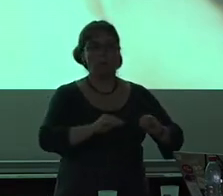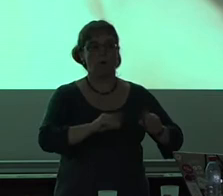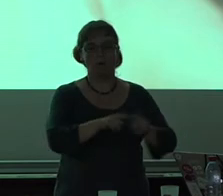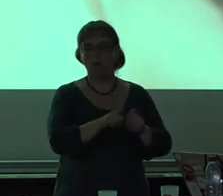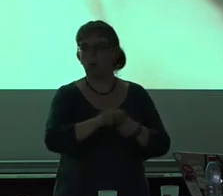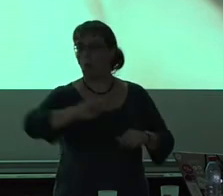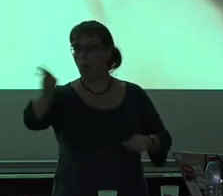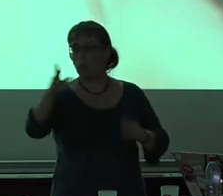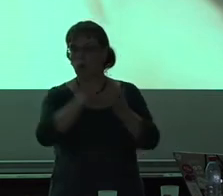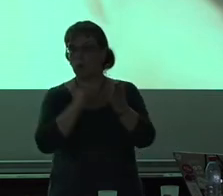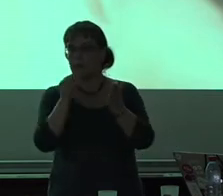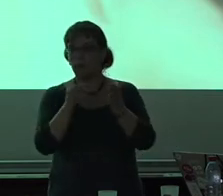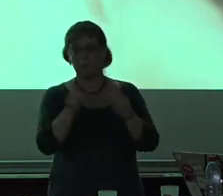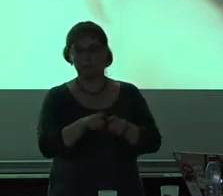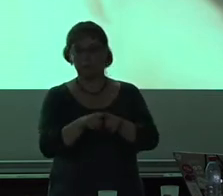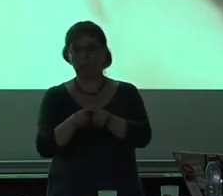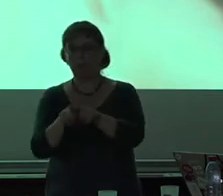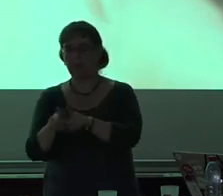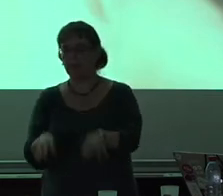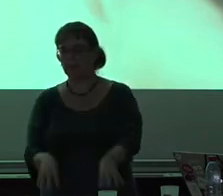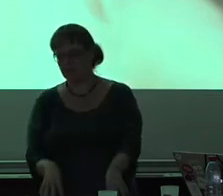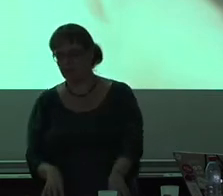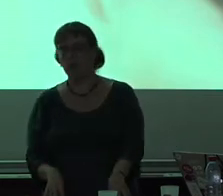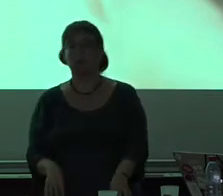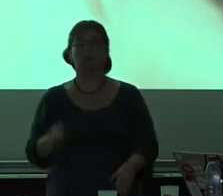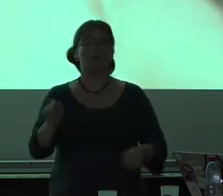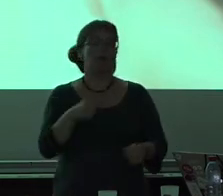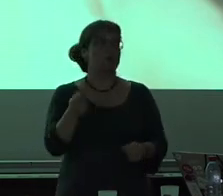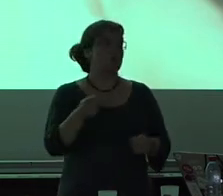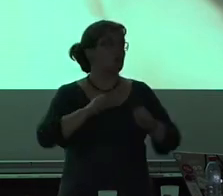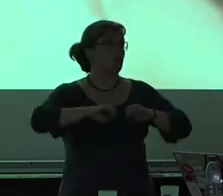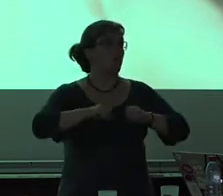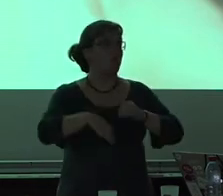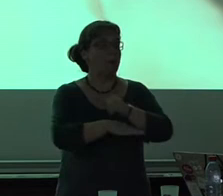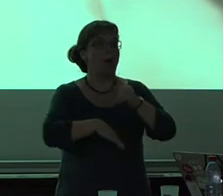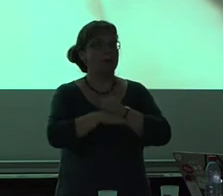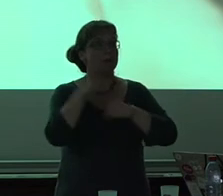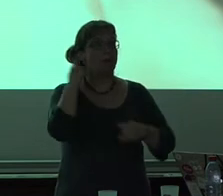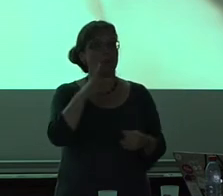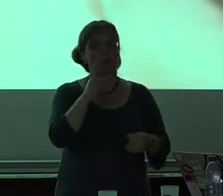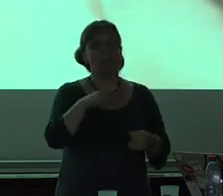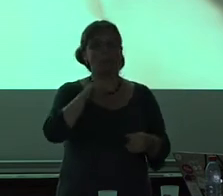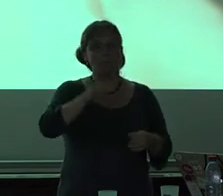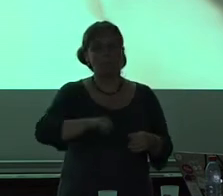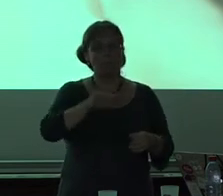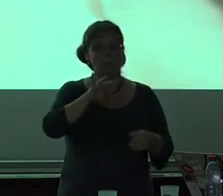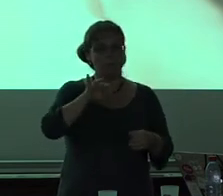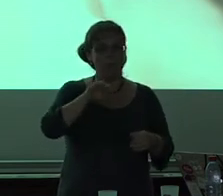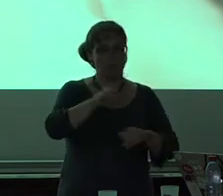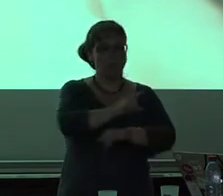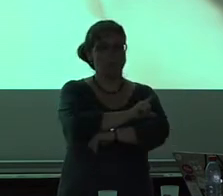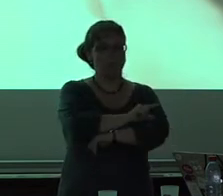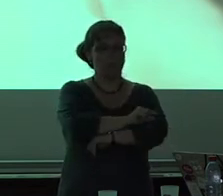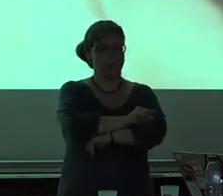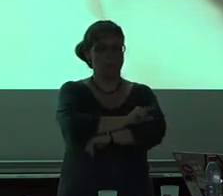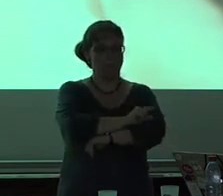d'autres. Vous pouvez tout à fait faire un cours qui reprend les bases de Python. Il y a plein de cours qui existent déjà, mais le vôtre sera unique, parce